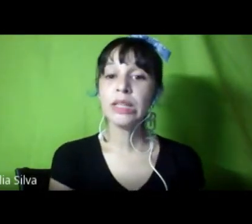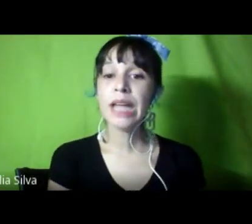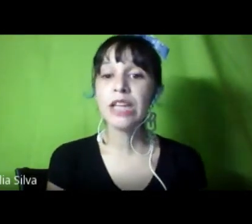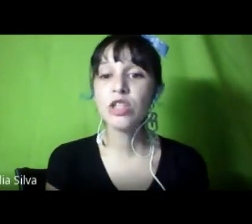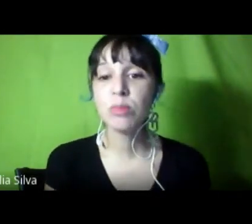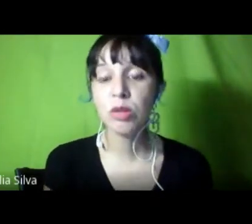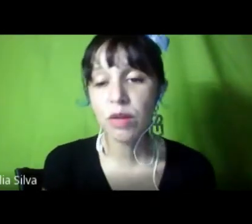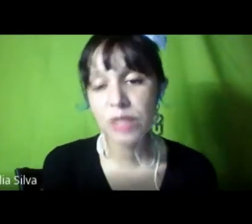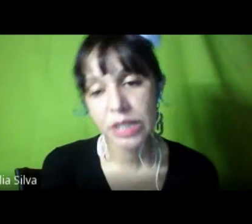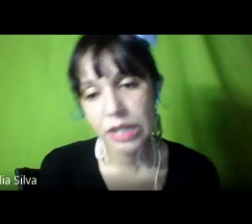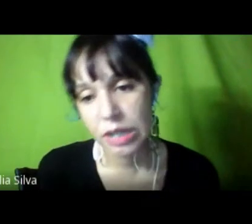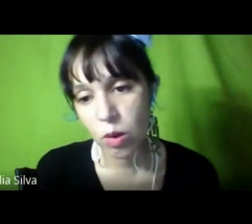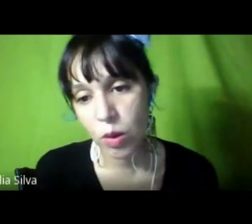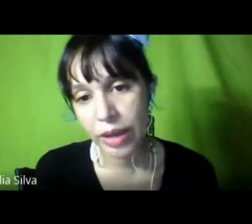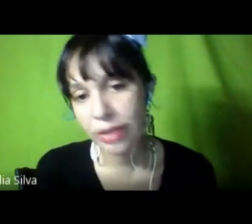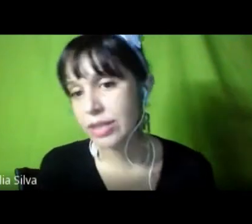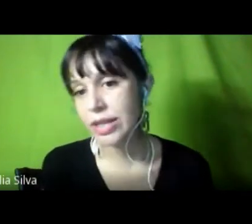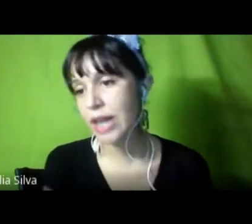Então, desde